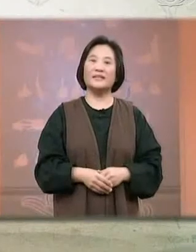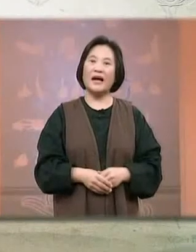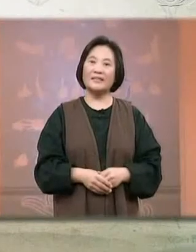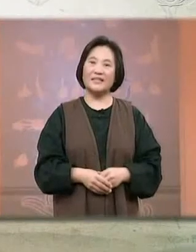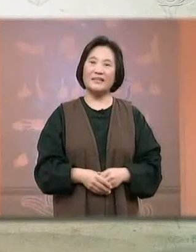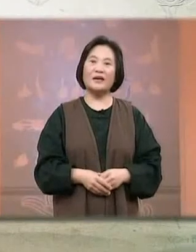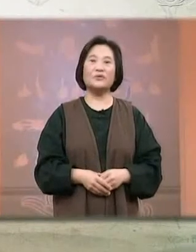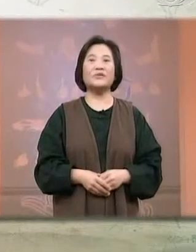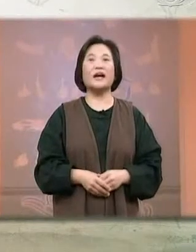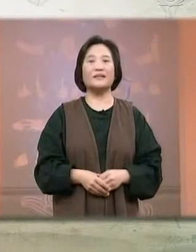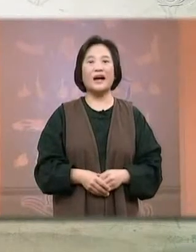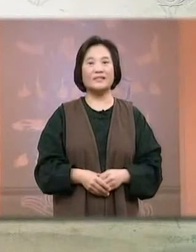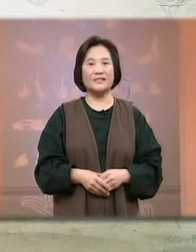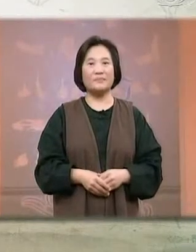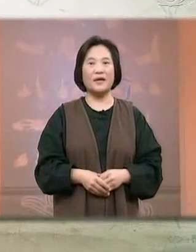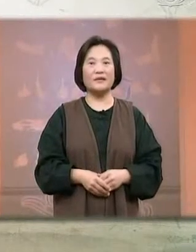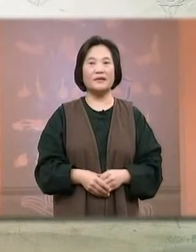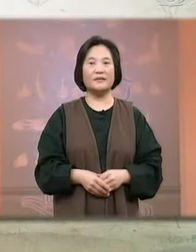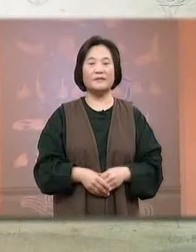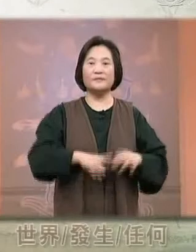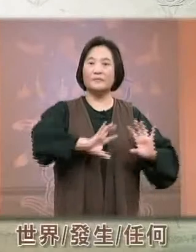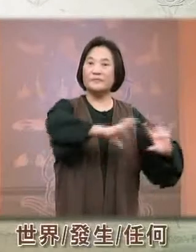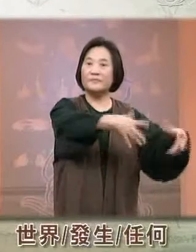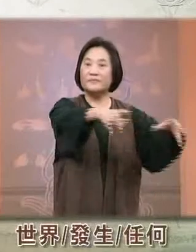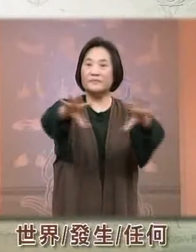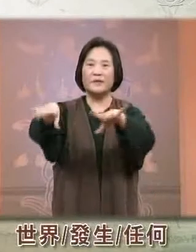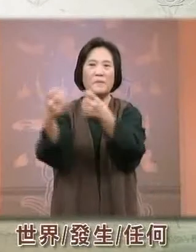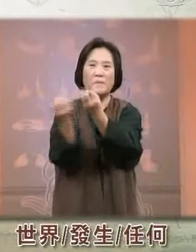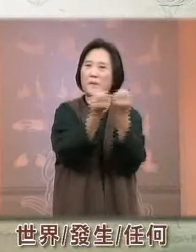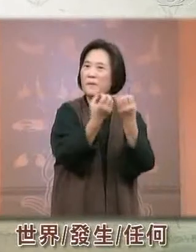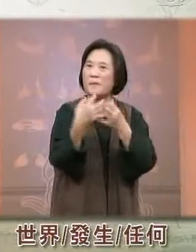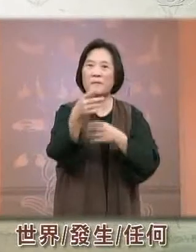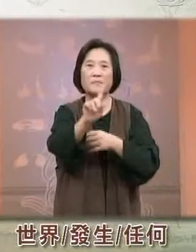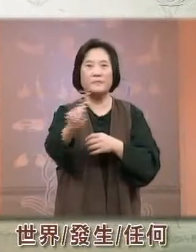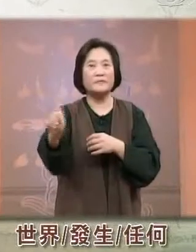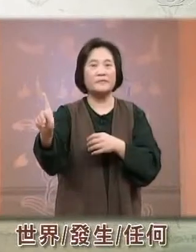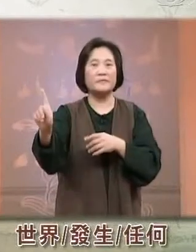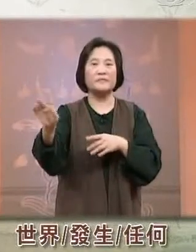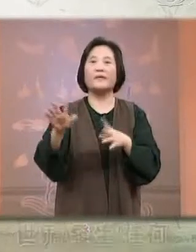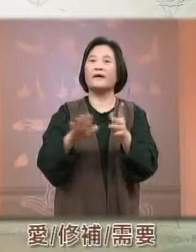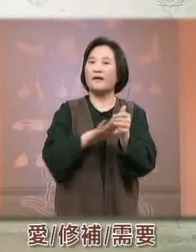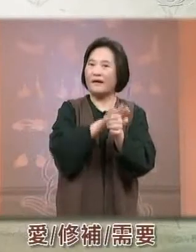大劫难需养大慈悲。